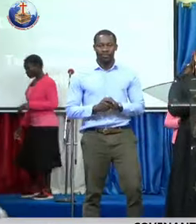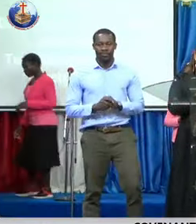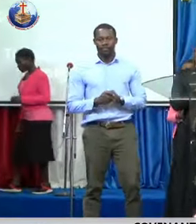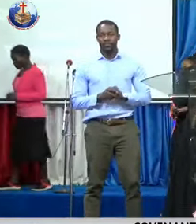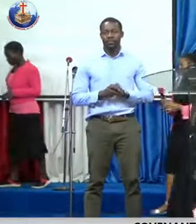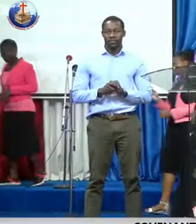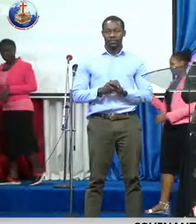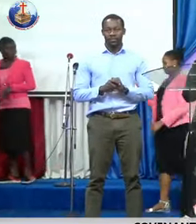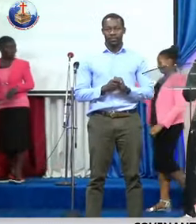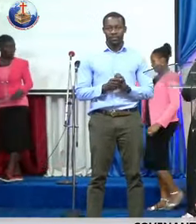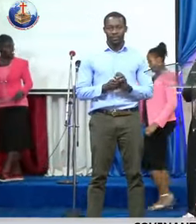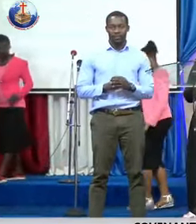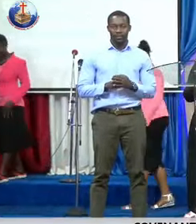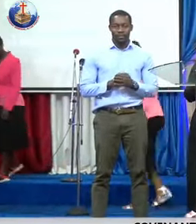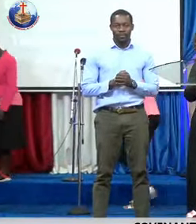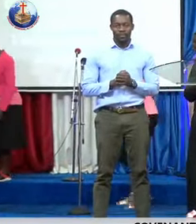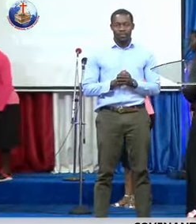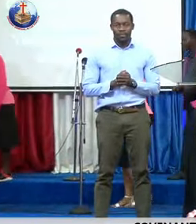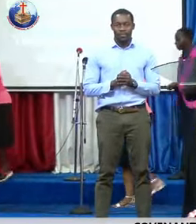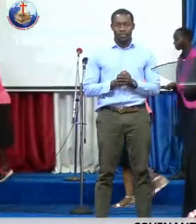Hallelujah. Amen, amen, amen.